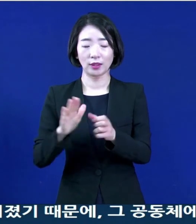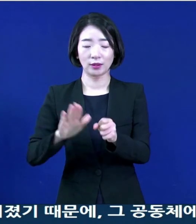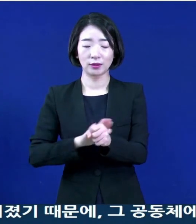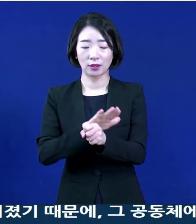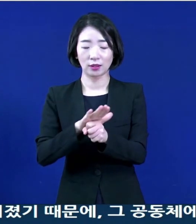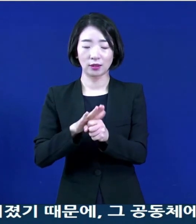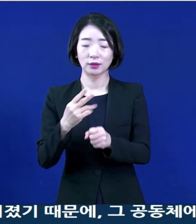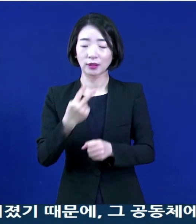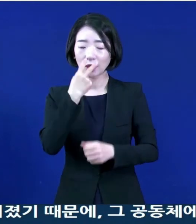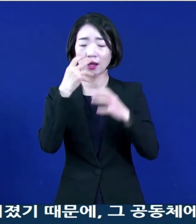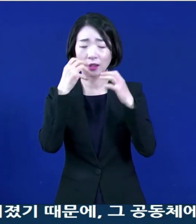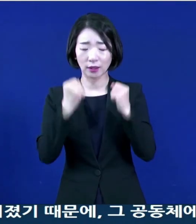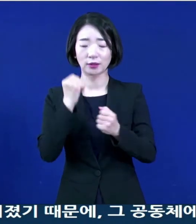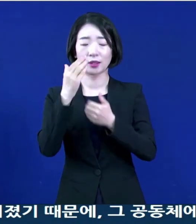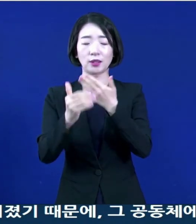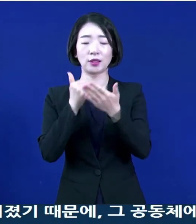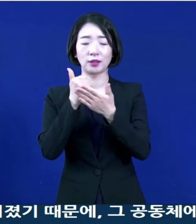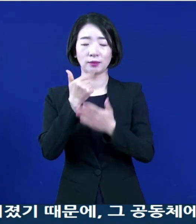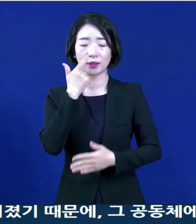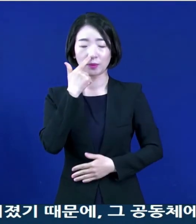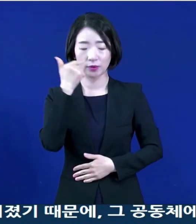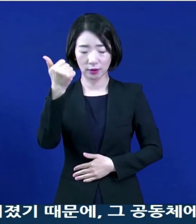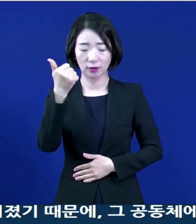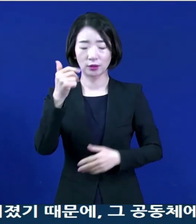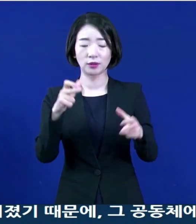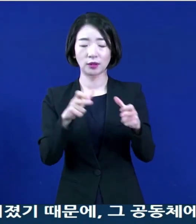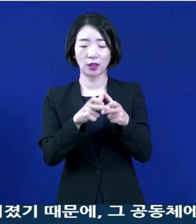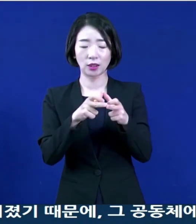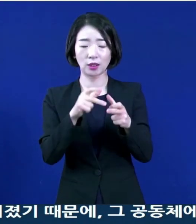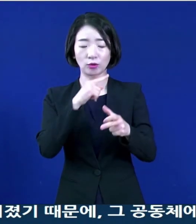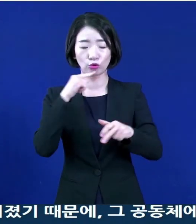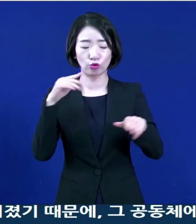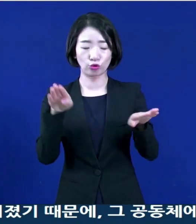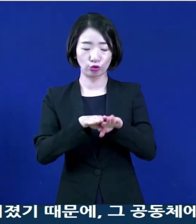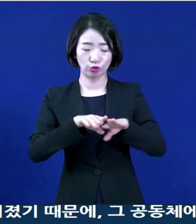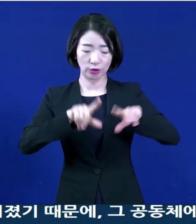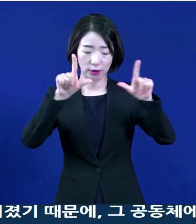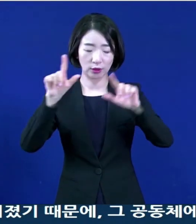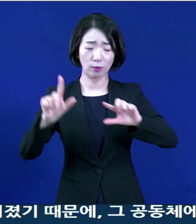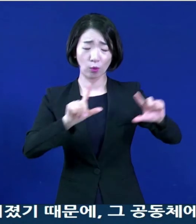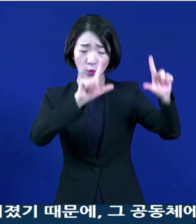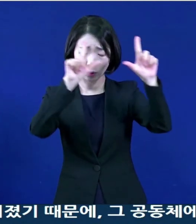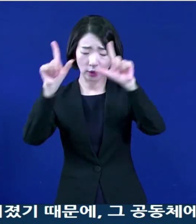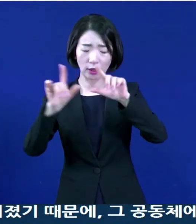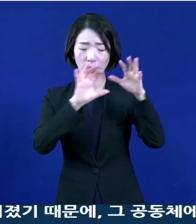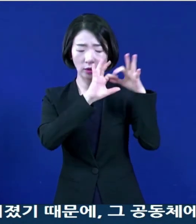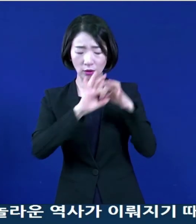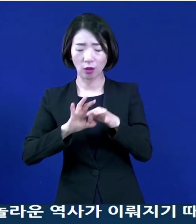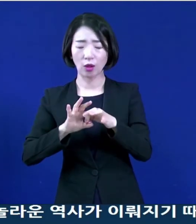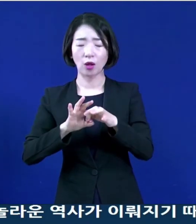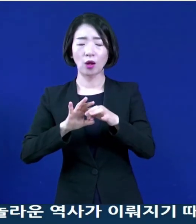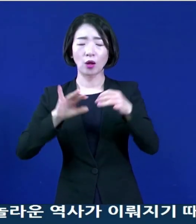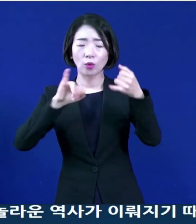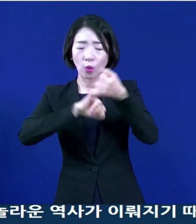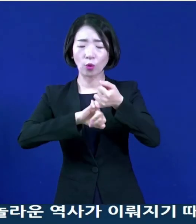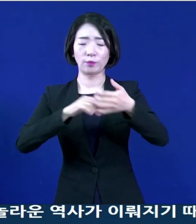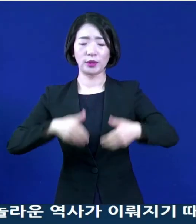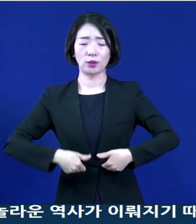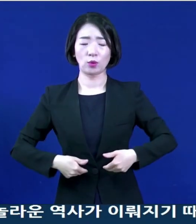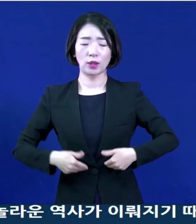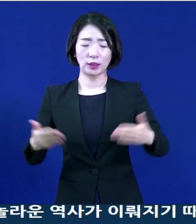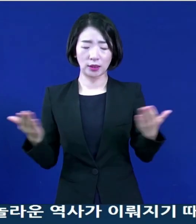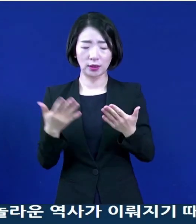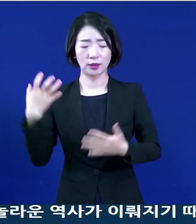하나님, 장애우 주일을 지내면서 우리가 꼭 해야 될 일들을 잘 할 수 있도록 생명의 빛으로